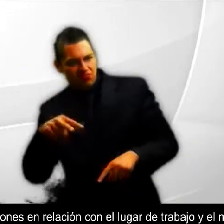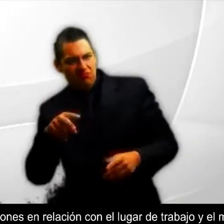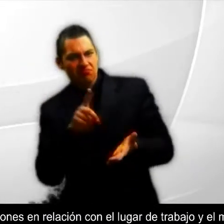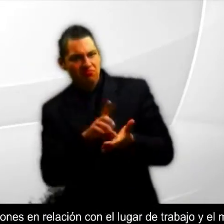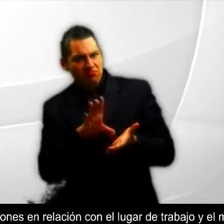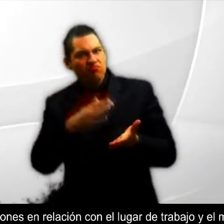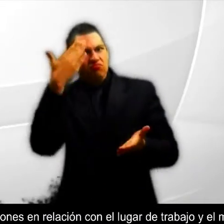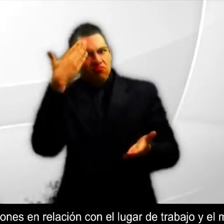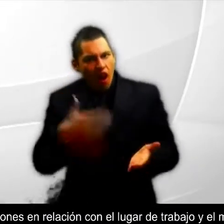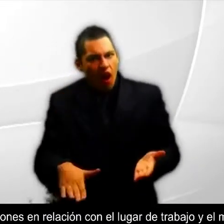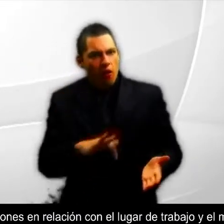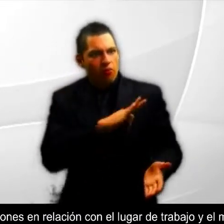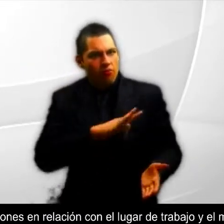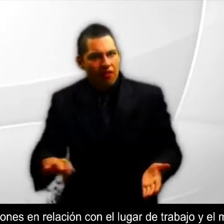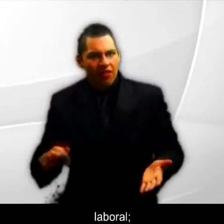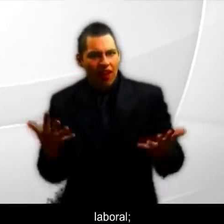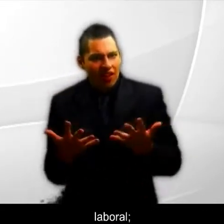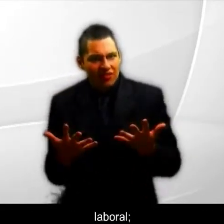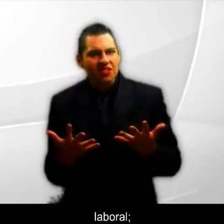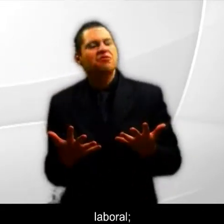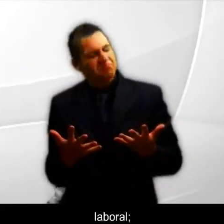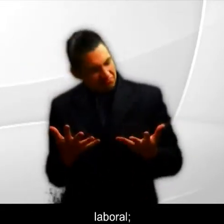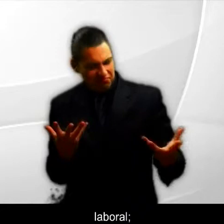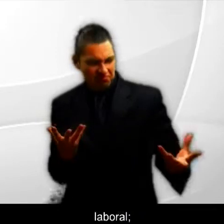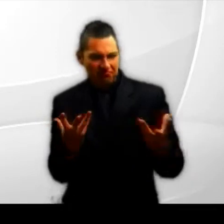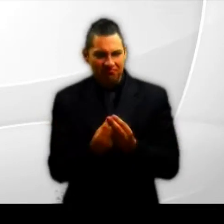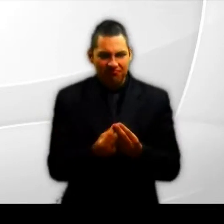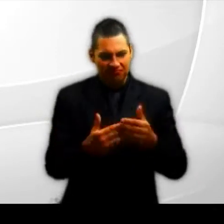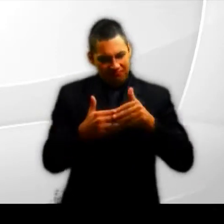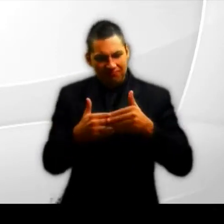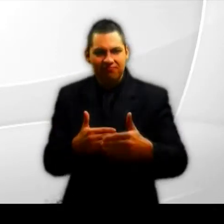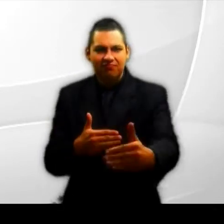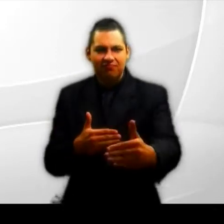en relación con el lugar de trabajo y el mercado laboral. 4.